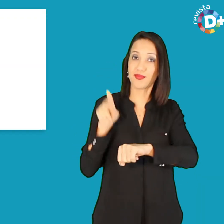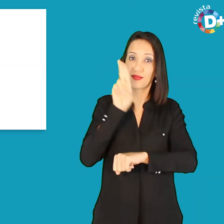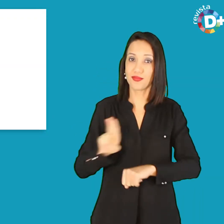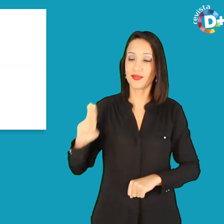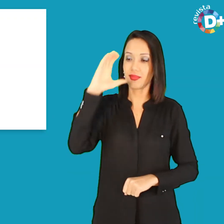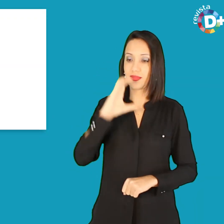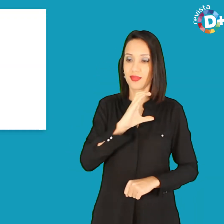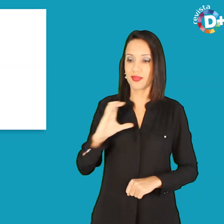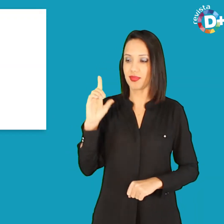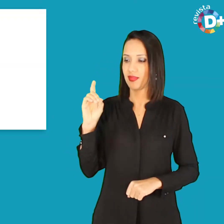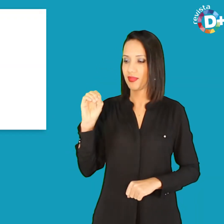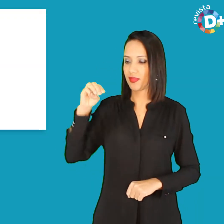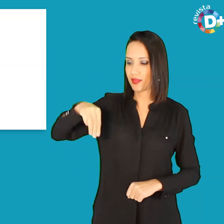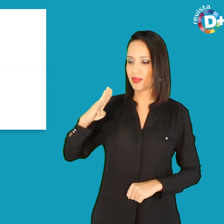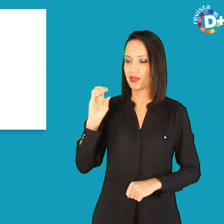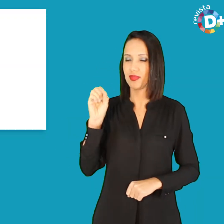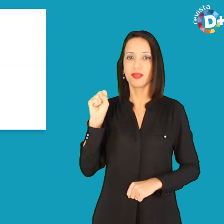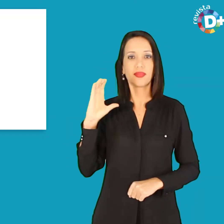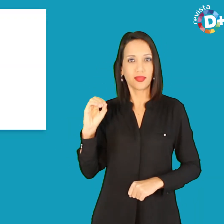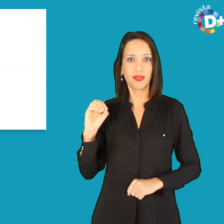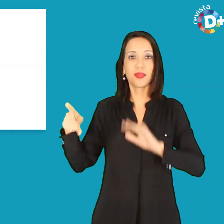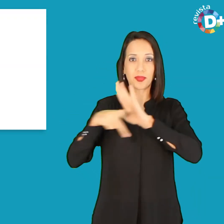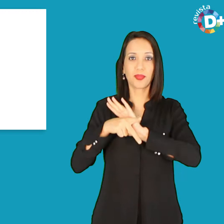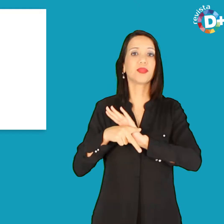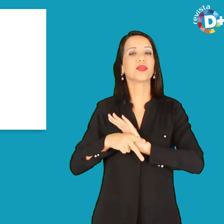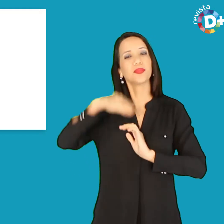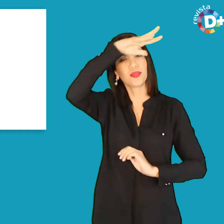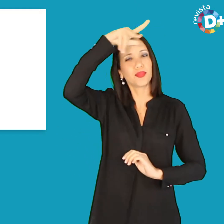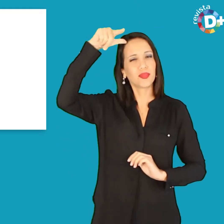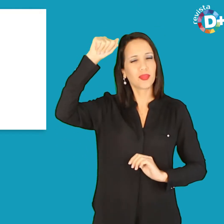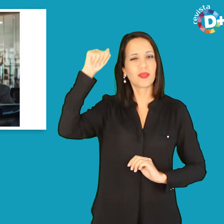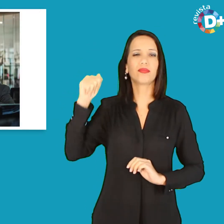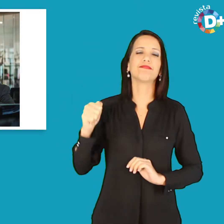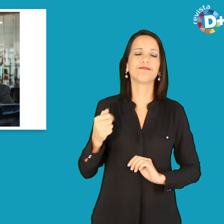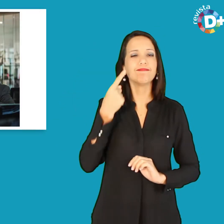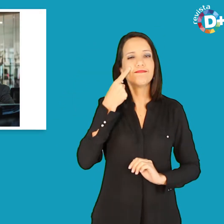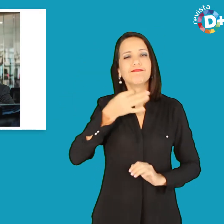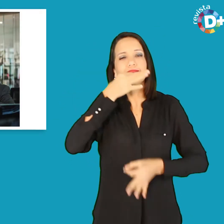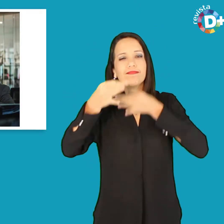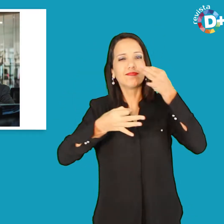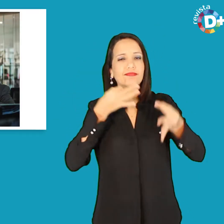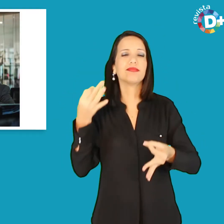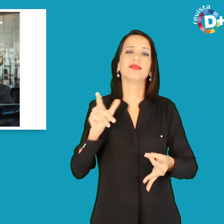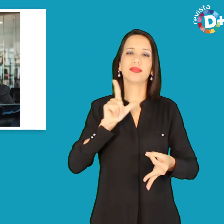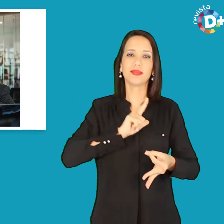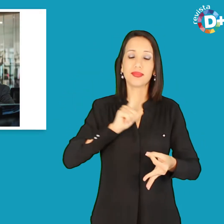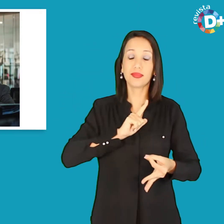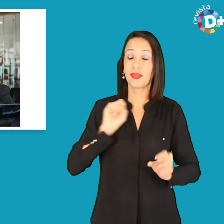Católica Dom Bosco de Mato Grosso, a hipótese é a que, por eles serem mais hiperativos enquanto